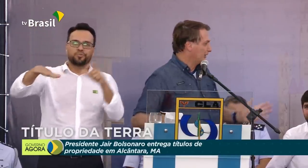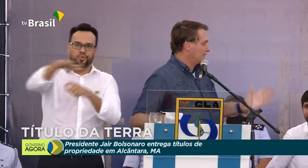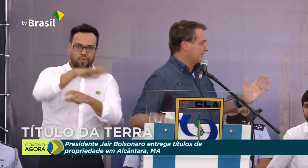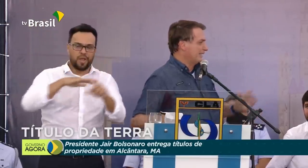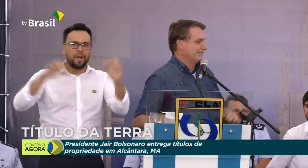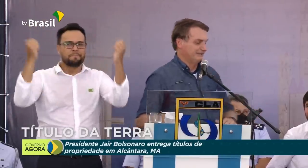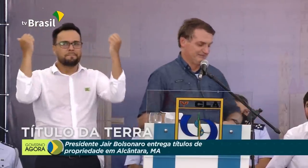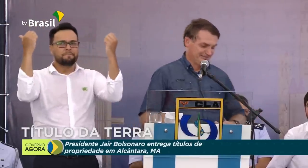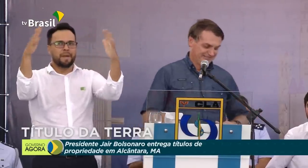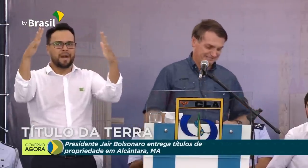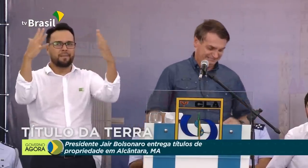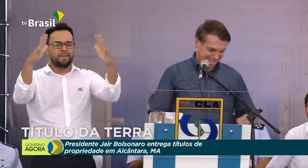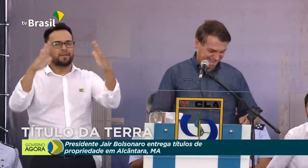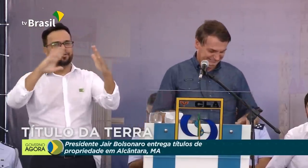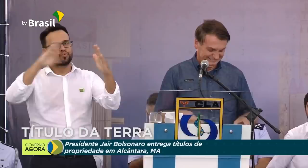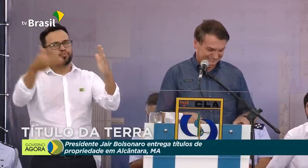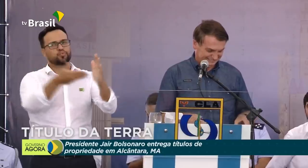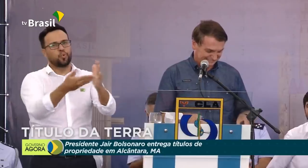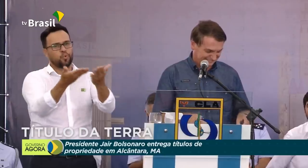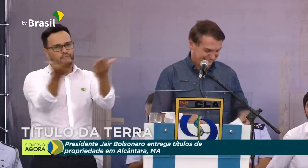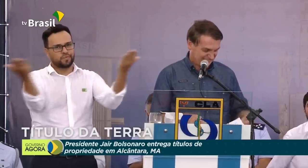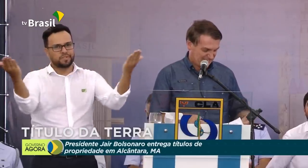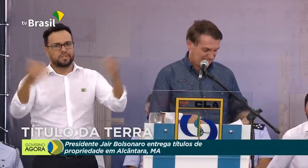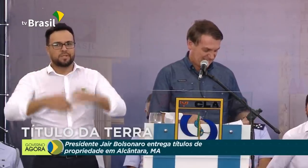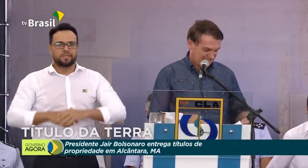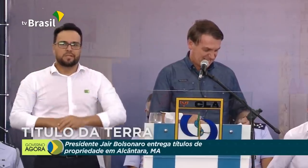Parabéns a todos vocês aí.